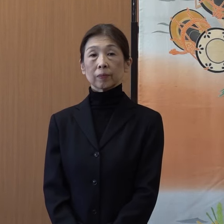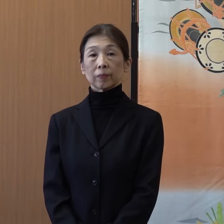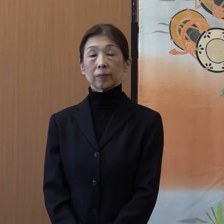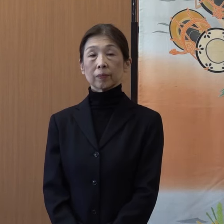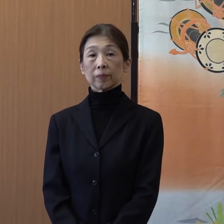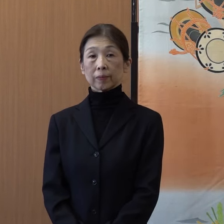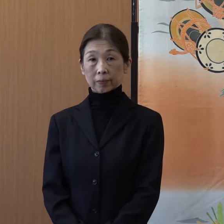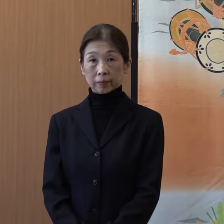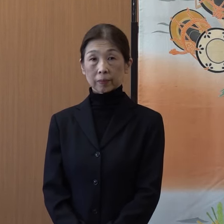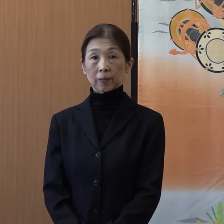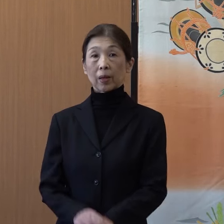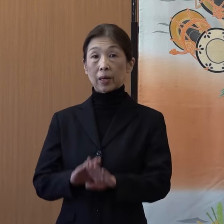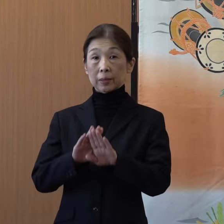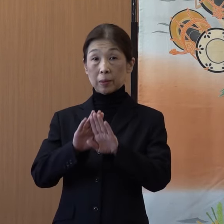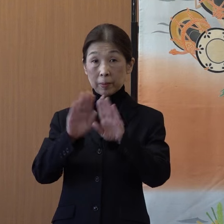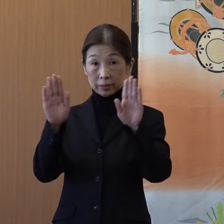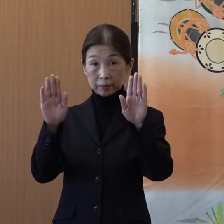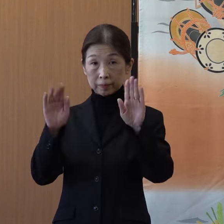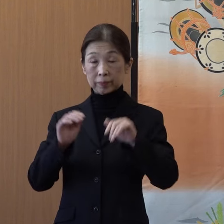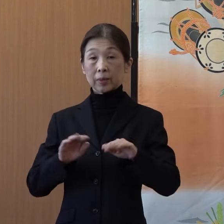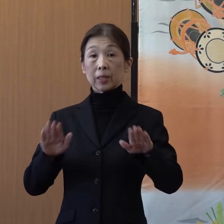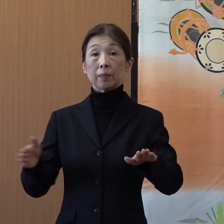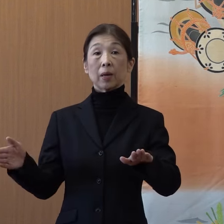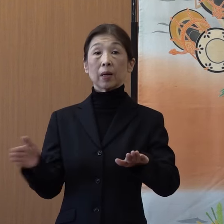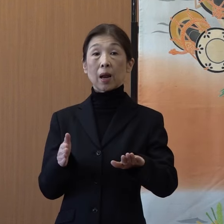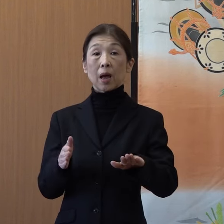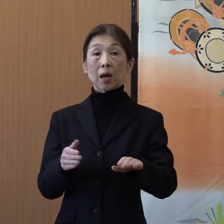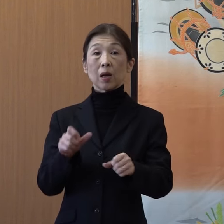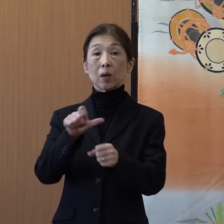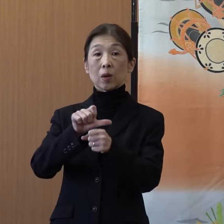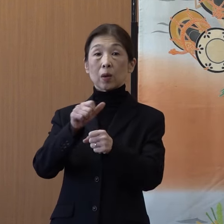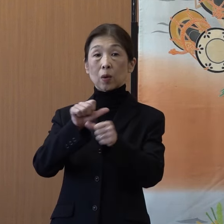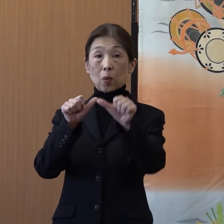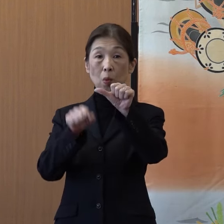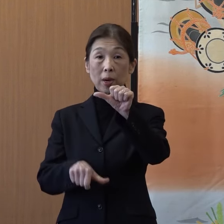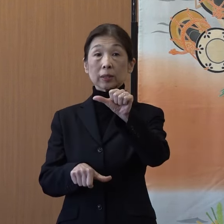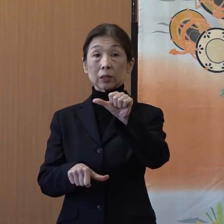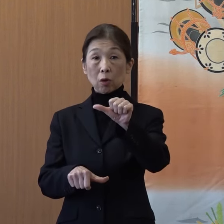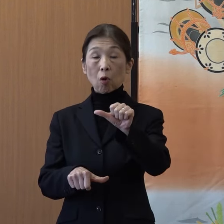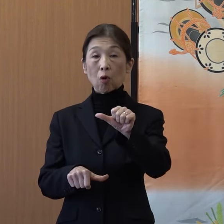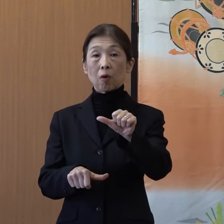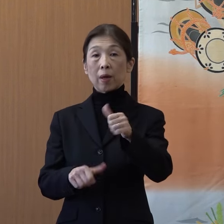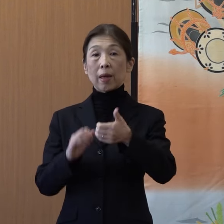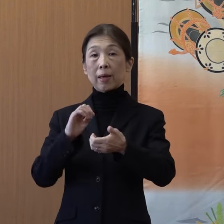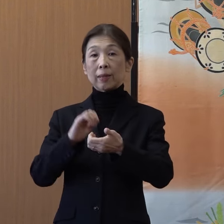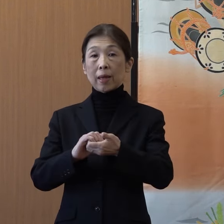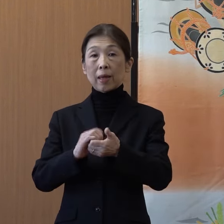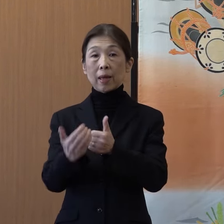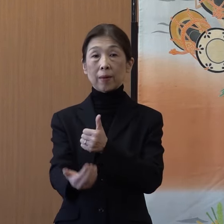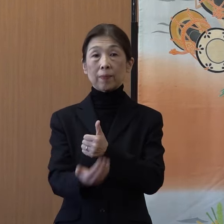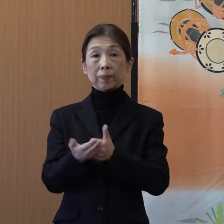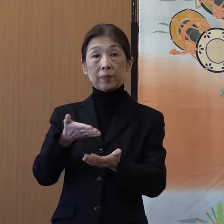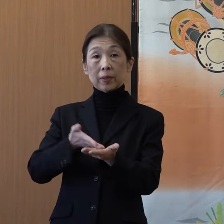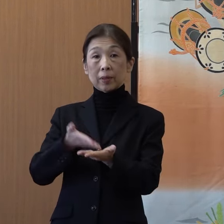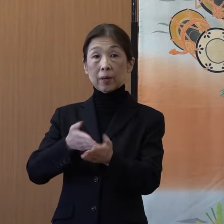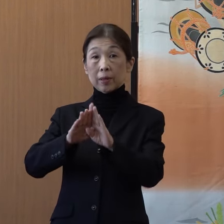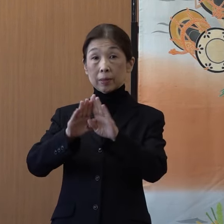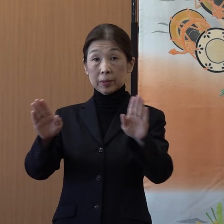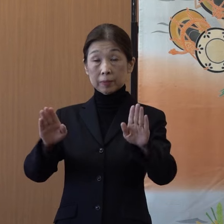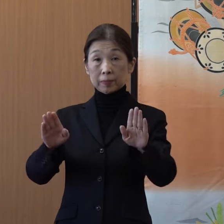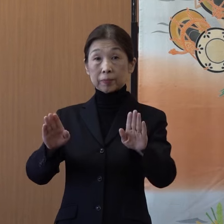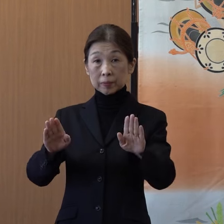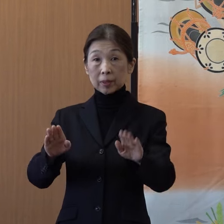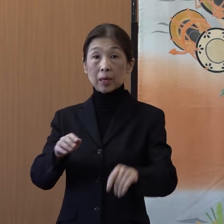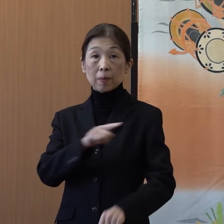それでは始めさせていただきます。ただいまから令和6年5月の市長定例会見を行います。まず村山市長